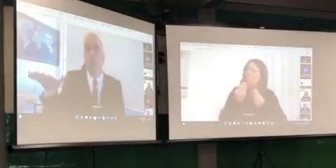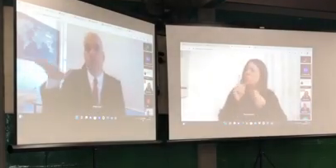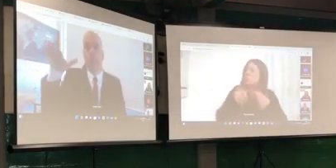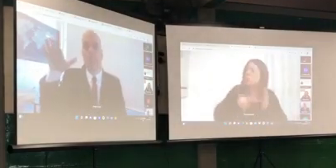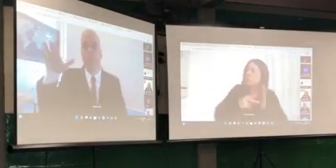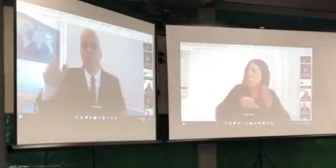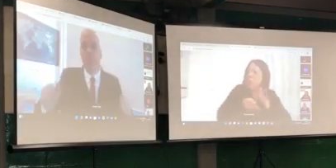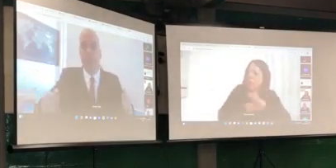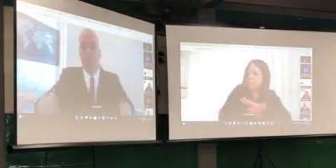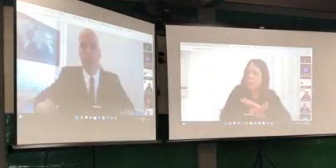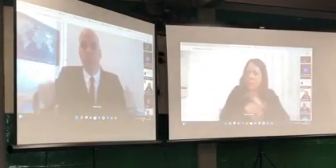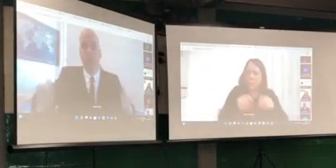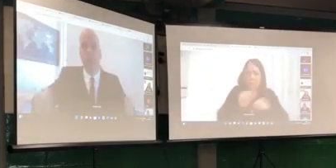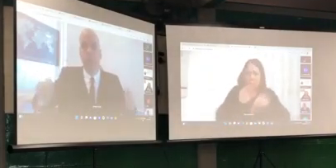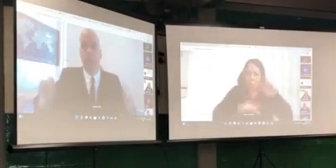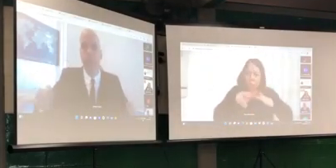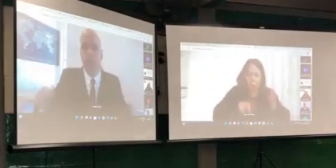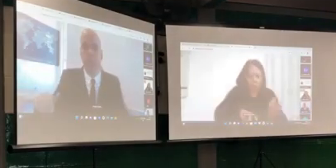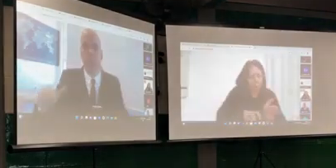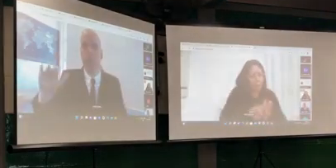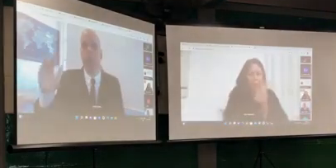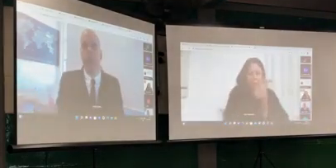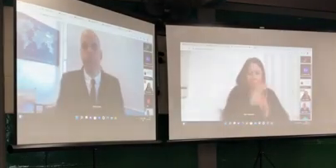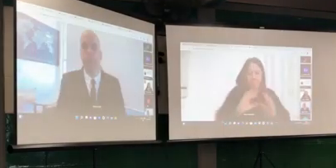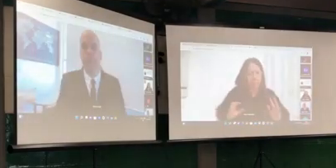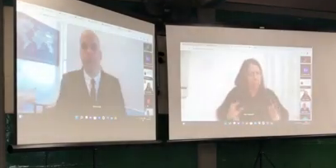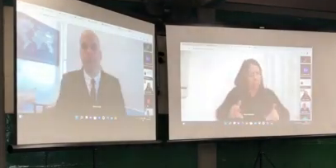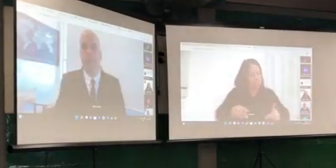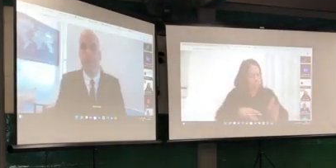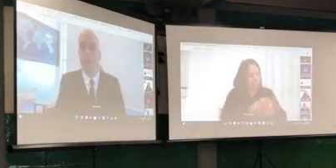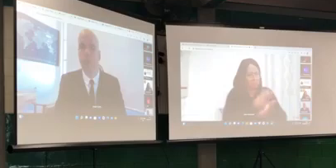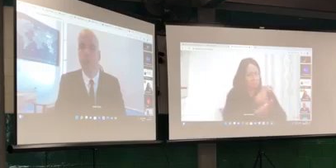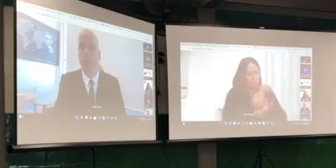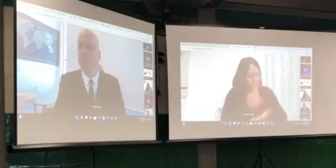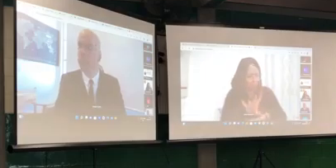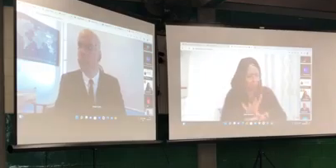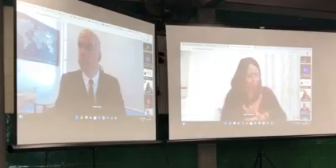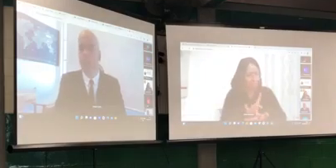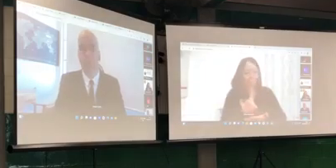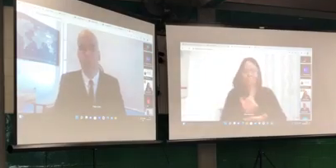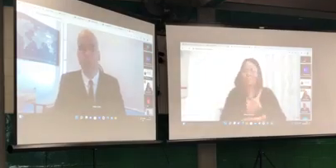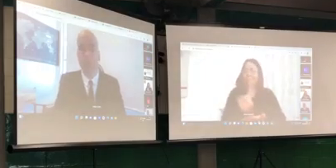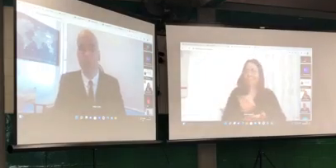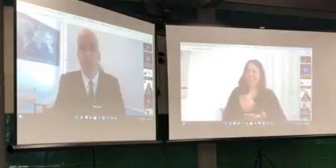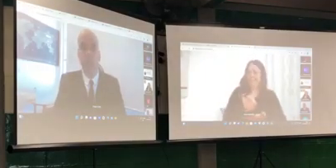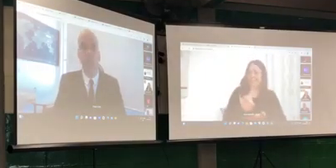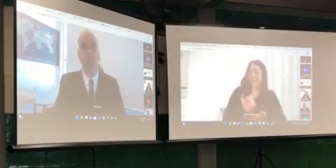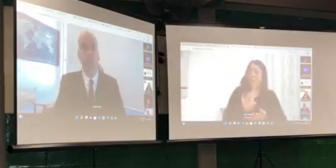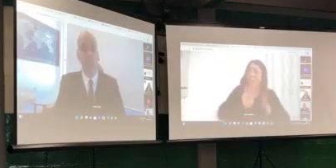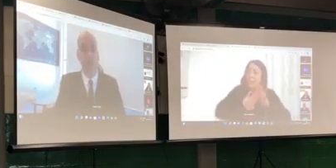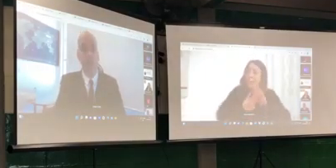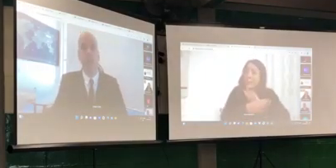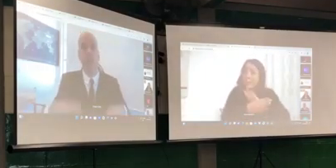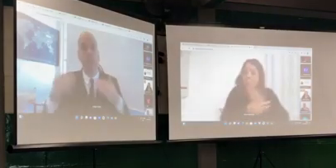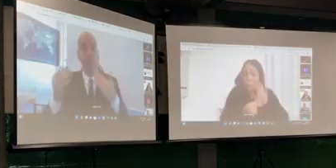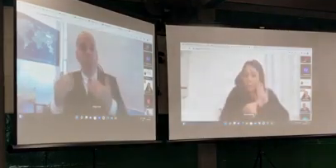construir uma rampa e a pessoa que for caminhante, ela sobe a rampa? Né? Não, a adaptação é trazer, por exemplo, um